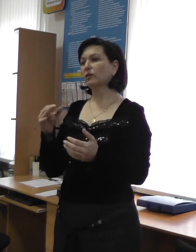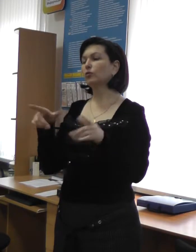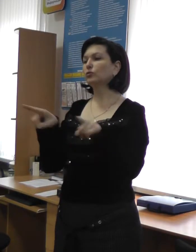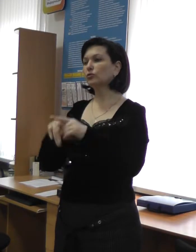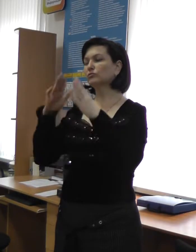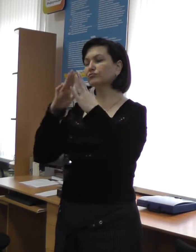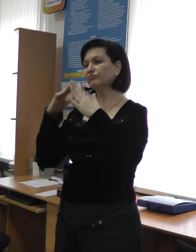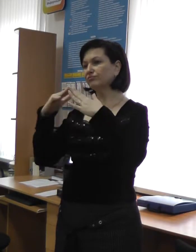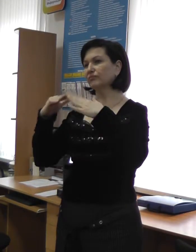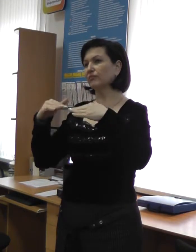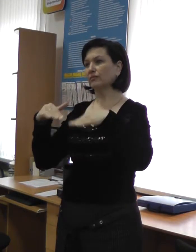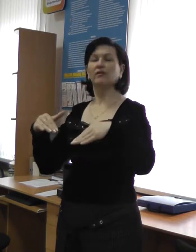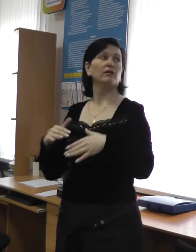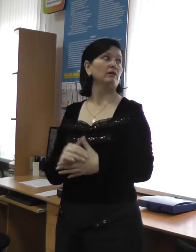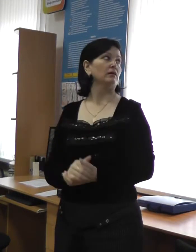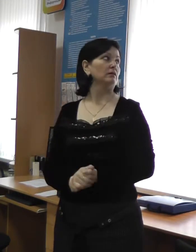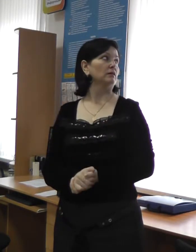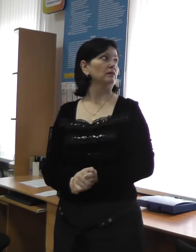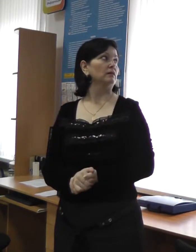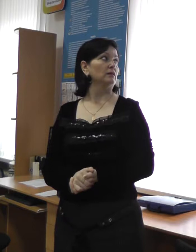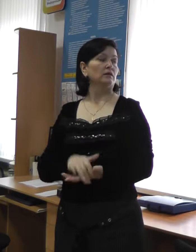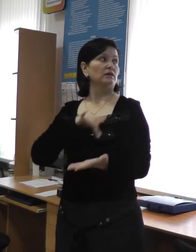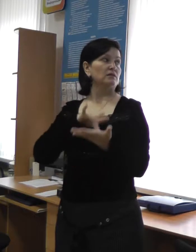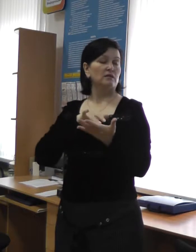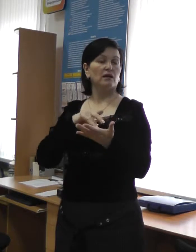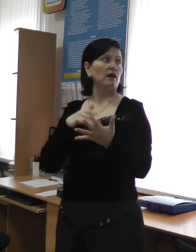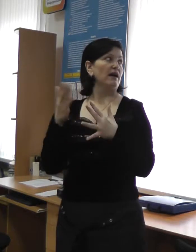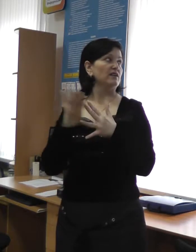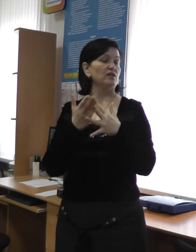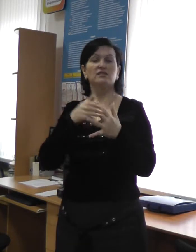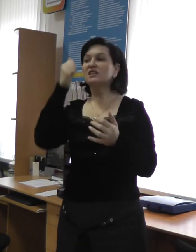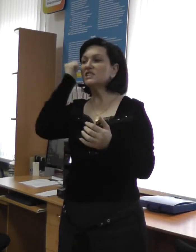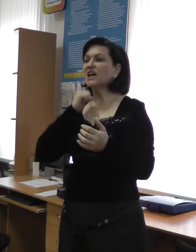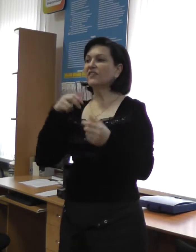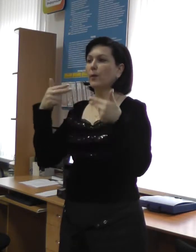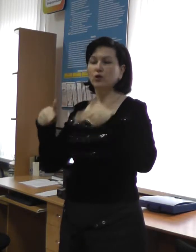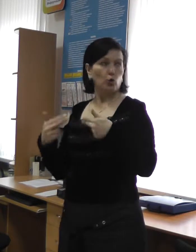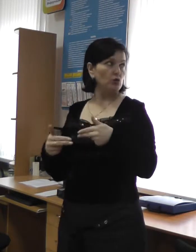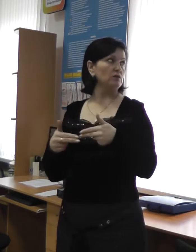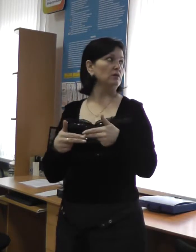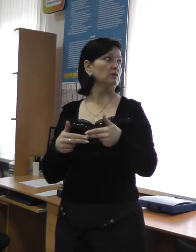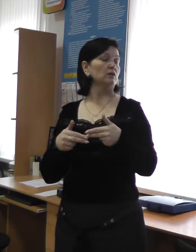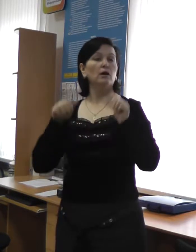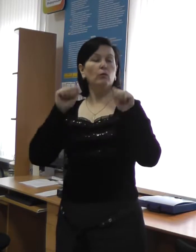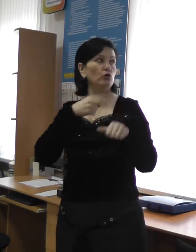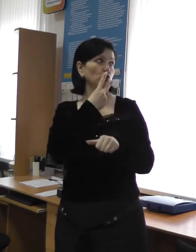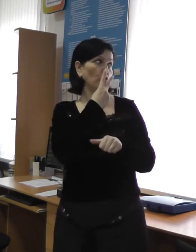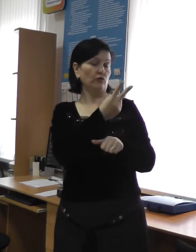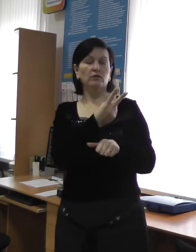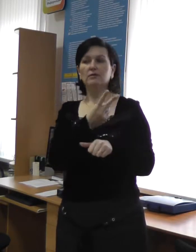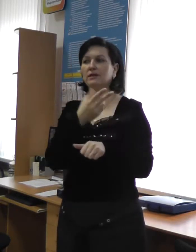как мы видим на изображении. В центральной части старого Пятигорска можно обратить внимание на необычный